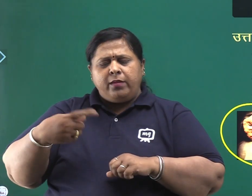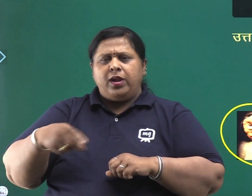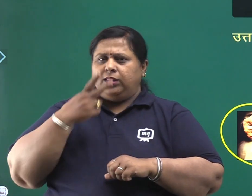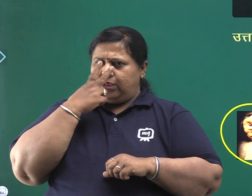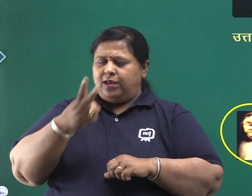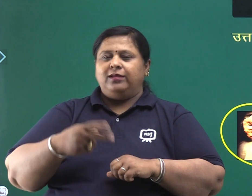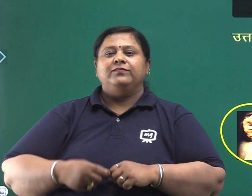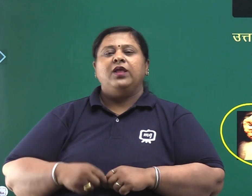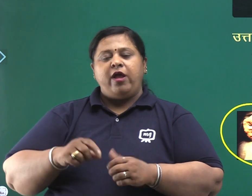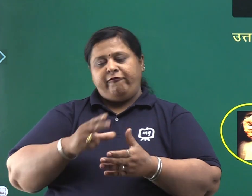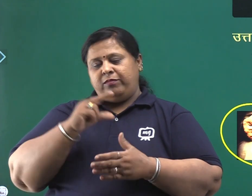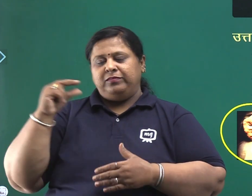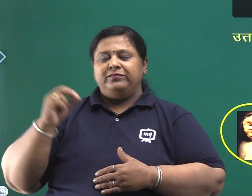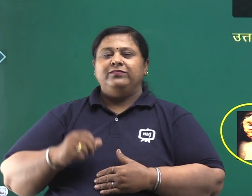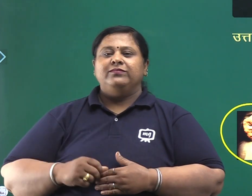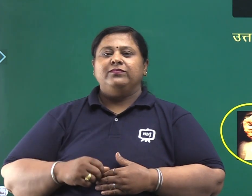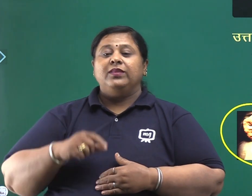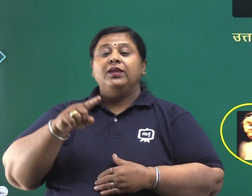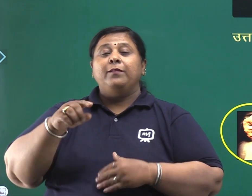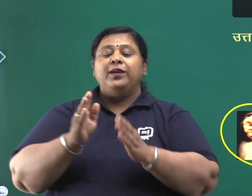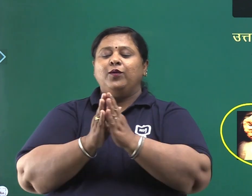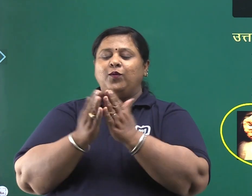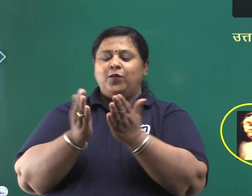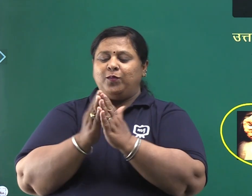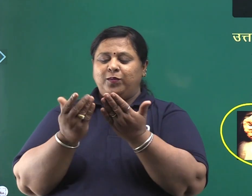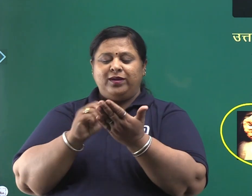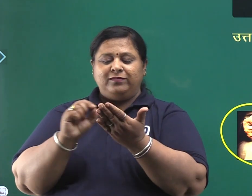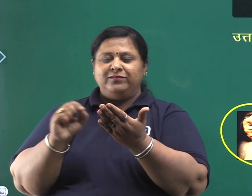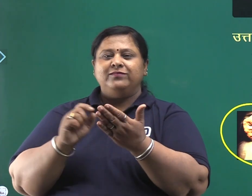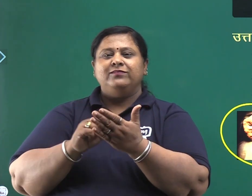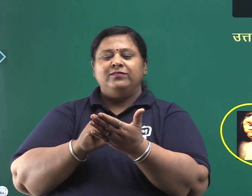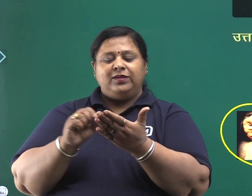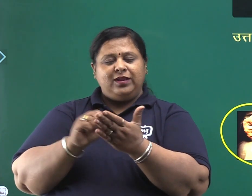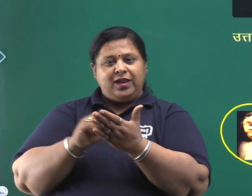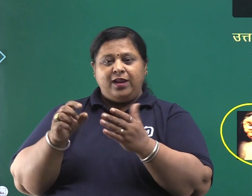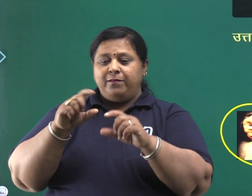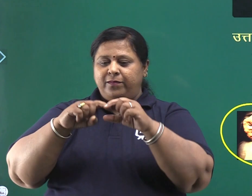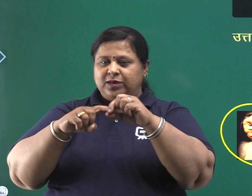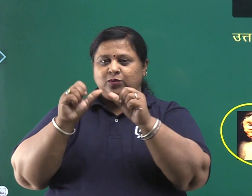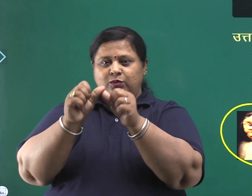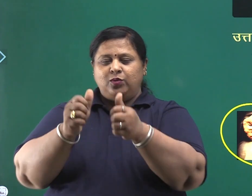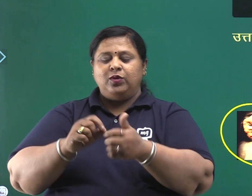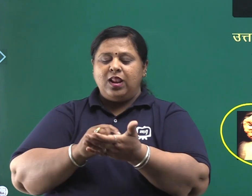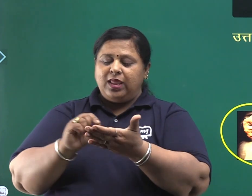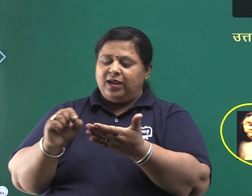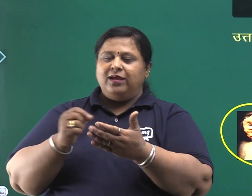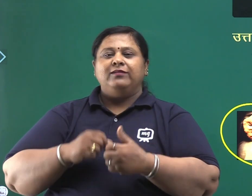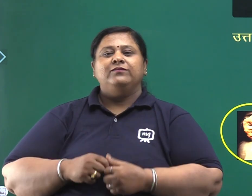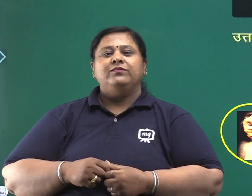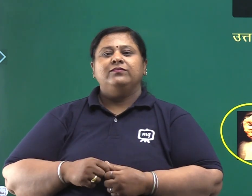देखें एवं अपनी नोटबुक में इन प्रश्नोत्तरों को